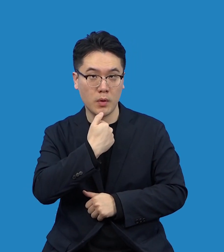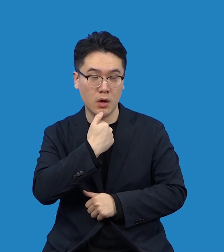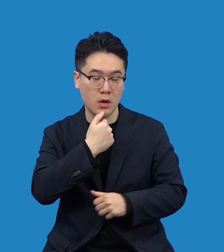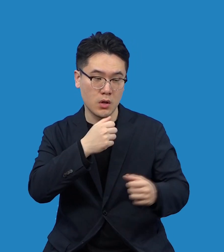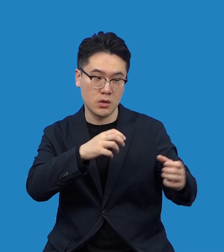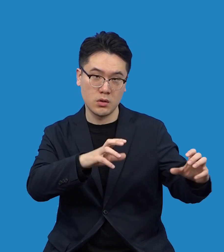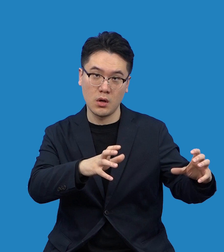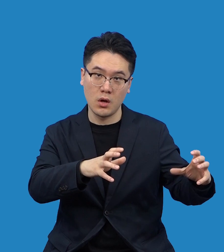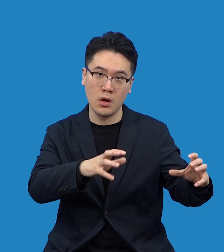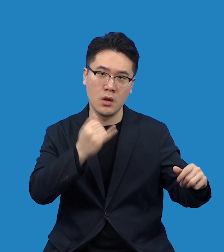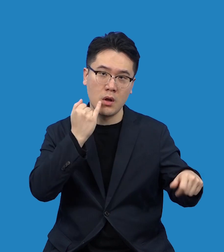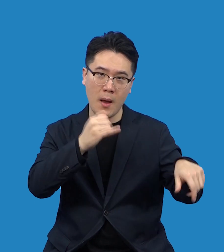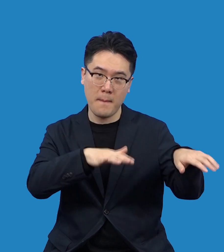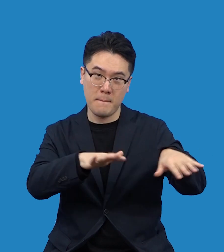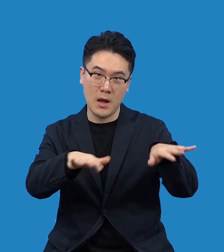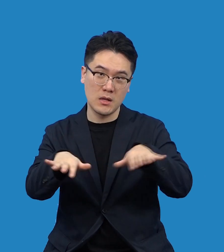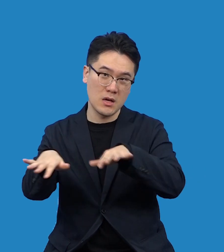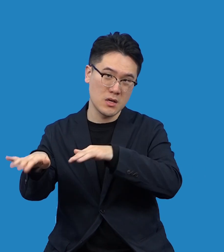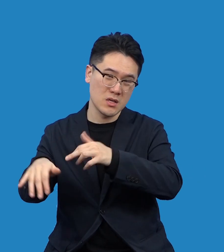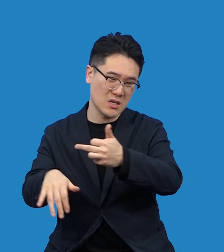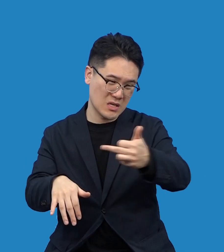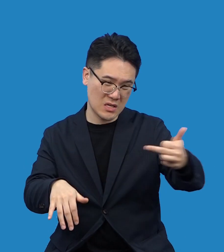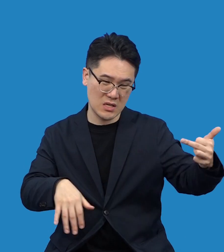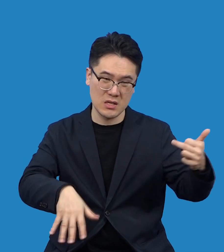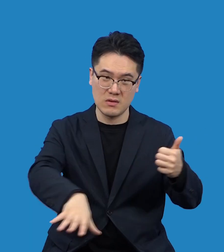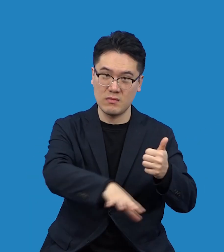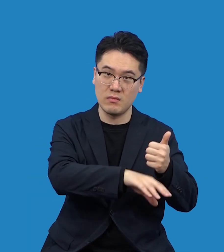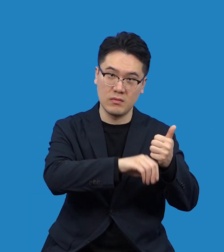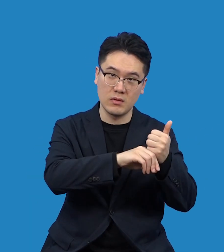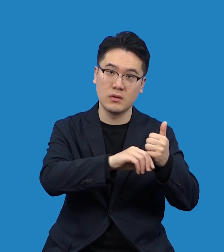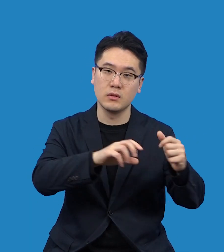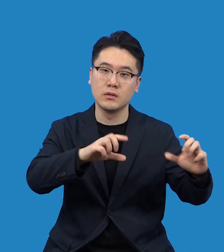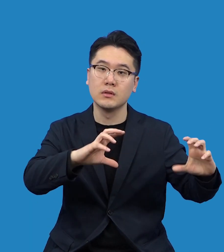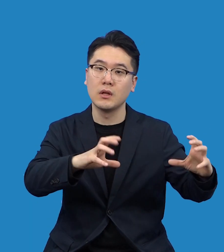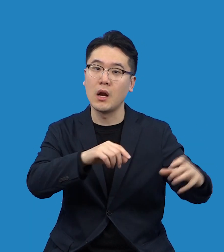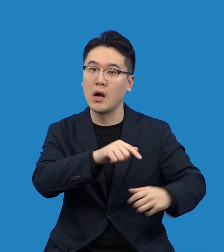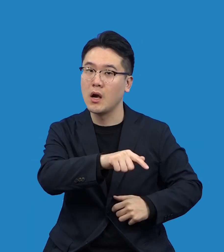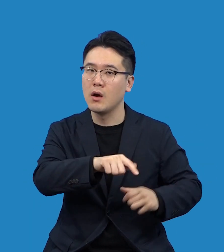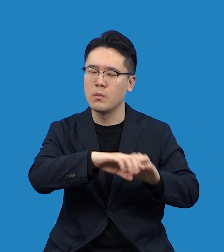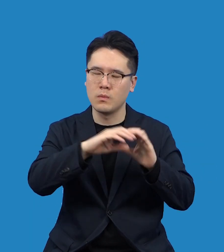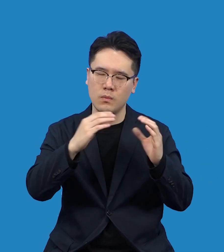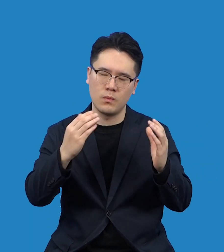바다의 나라인 로마 제국 흔적도 없더라.